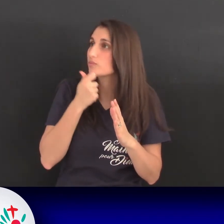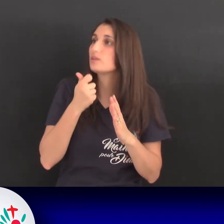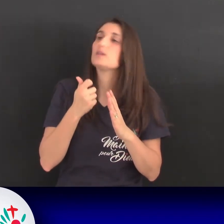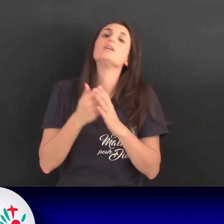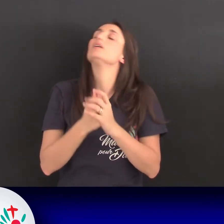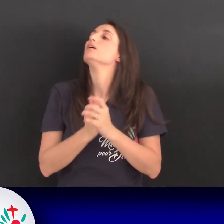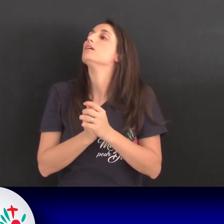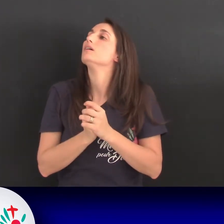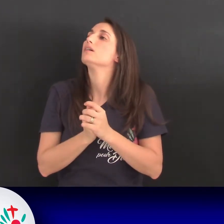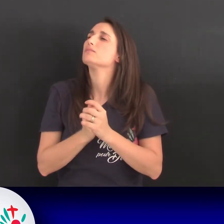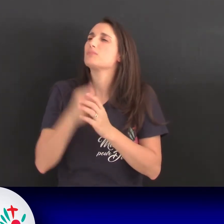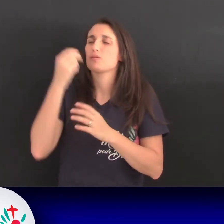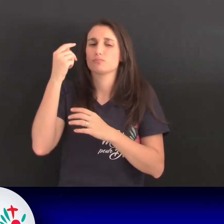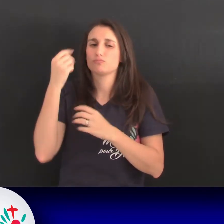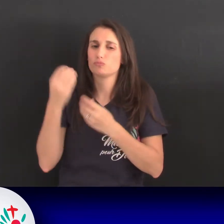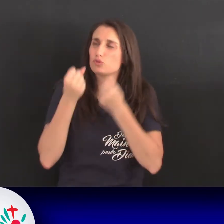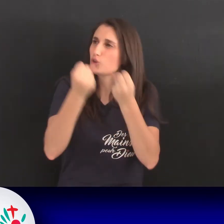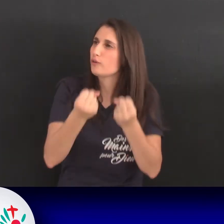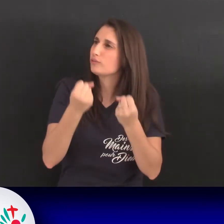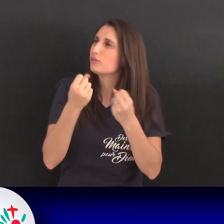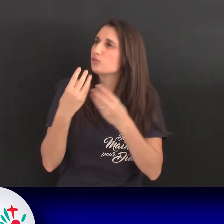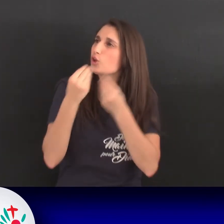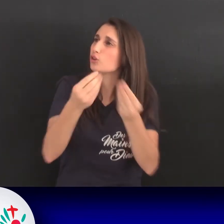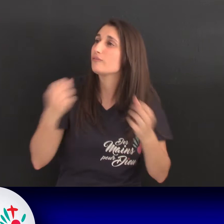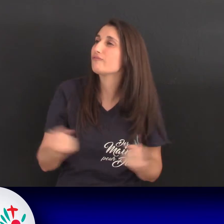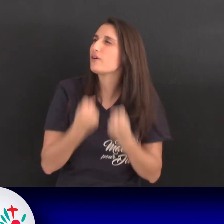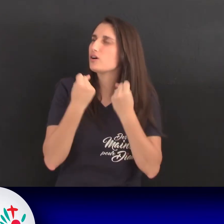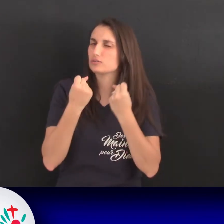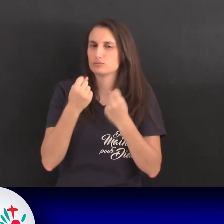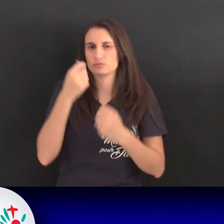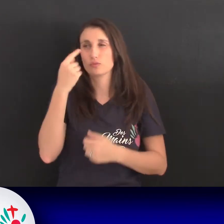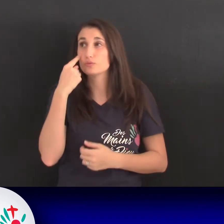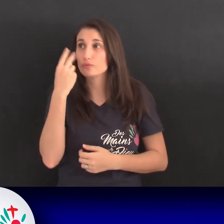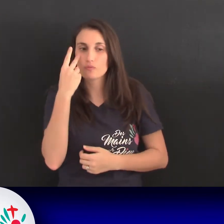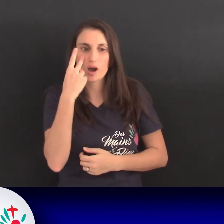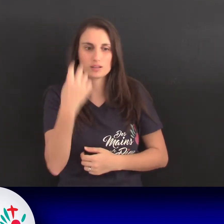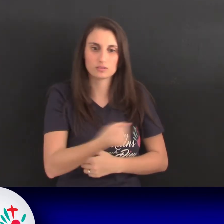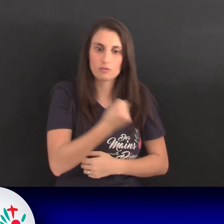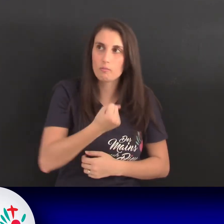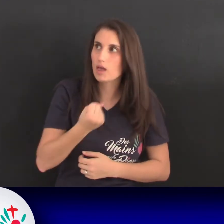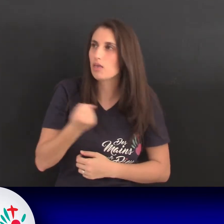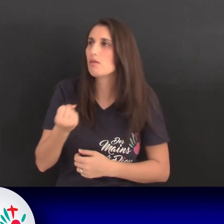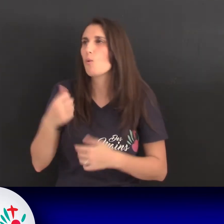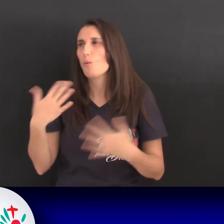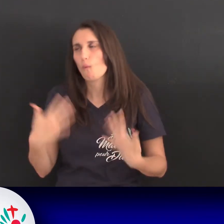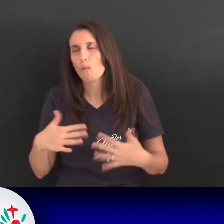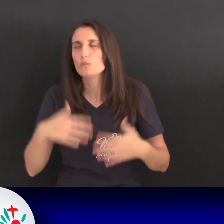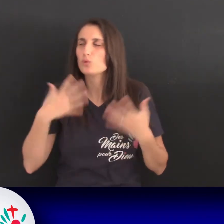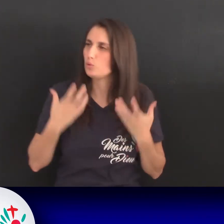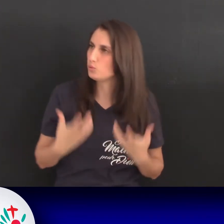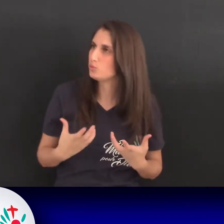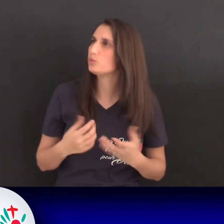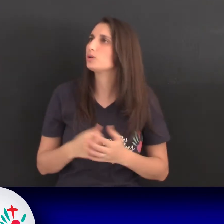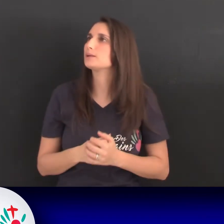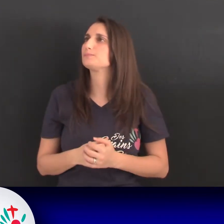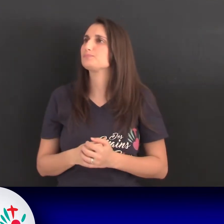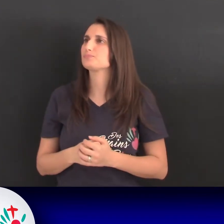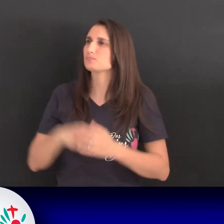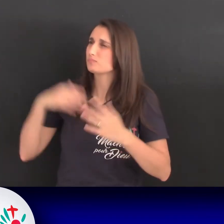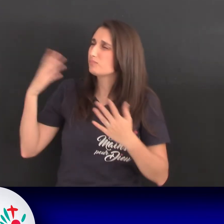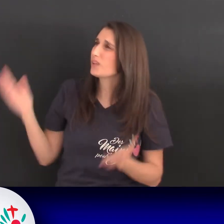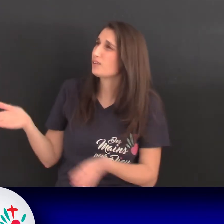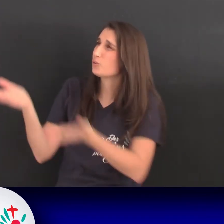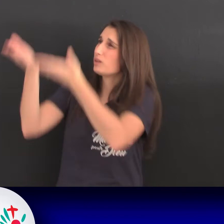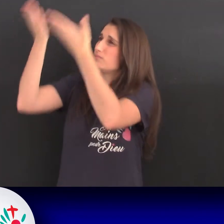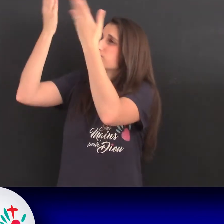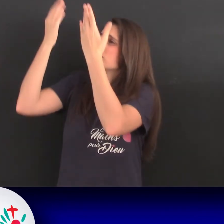combien les semaines sont éprouvantes, mais nous savons que nous pouvons compter sur toi. Reçois la reconnaissance de nos cœurs et sois élevé